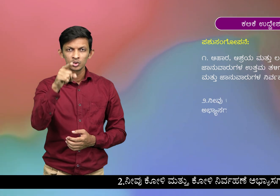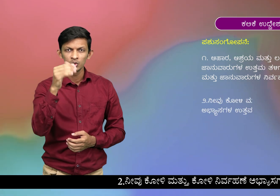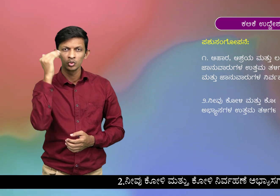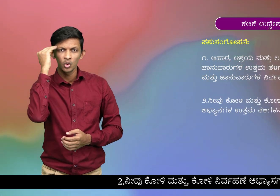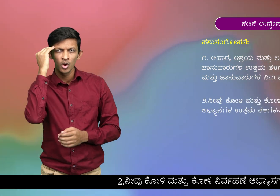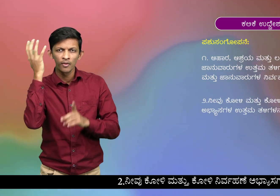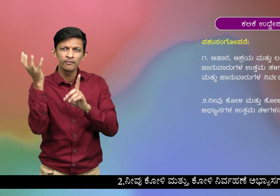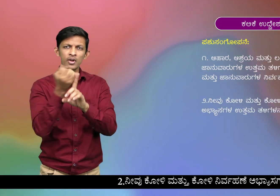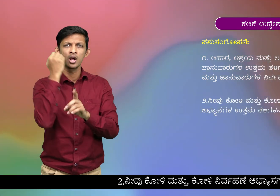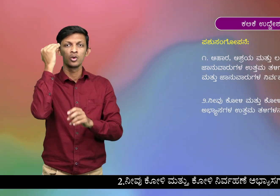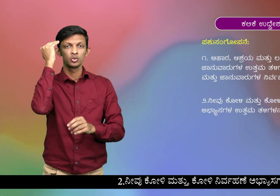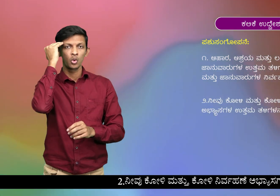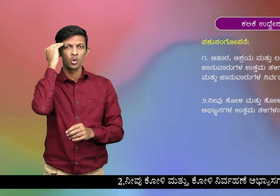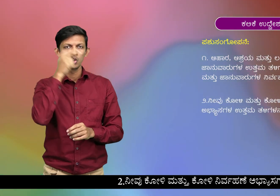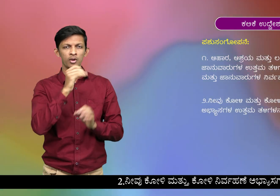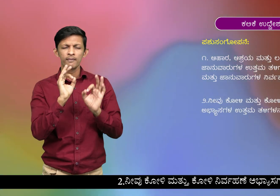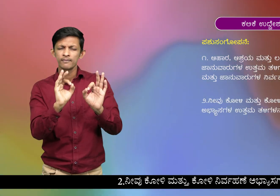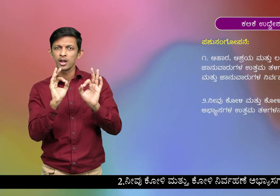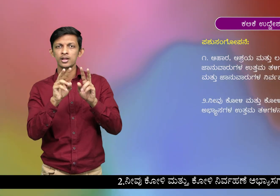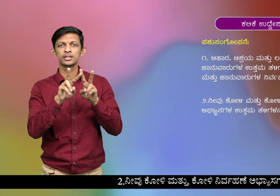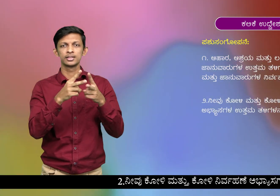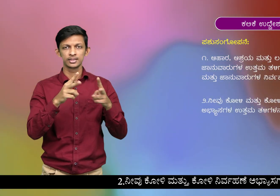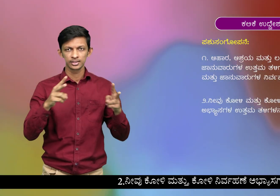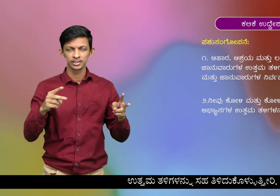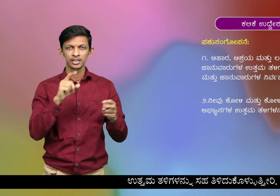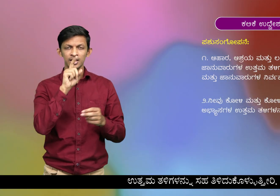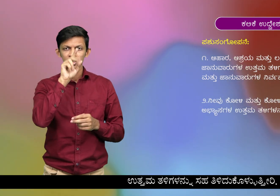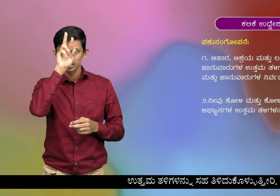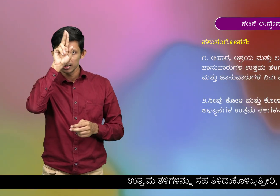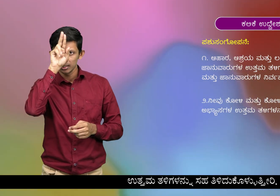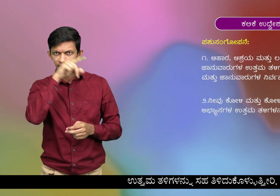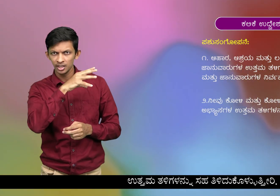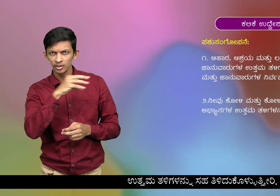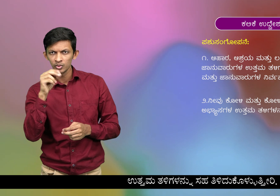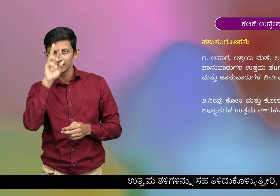ಎರಡು, ನೀವು ಕೋಳಿ ಮತ್ತು ಕೋಳಿ ನಿರ್ವಹಣೆ ಅಭ್ಯಾಸಗಳ ಉತ್ತಮ ತಳಿಗಳನ್ನು ಸಹ ತಿಳಿದುಕೊಳ್ಳುತ್ತೀರಿ.